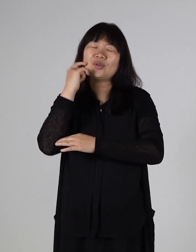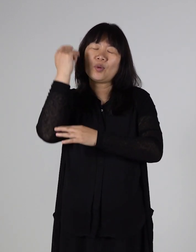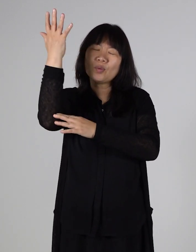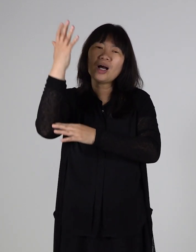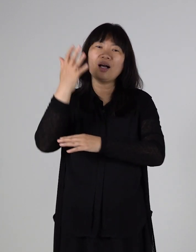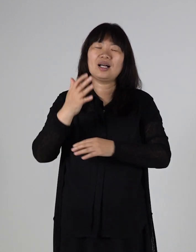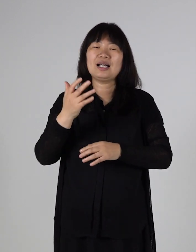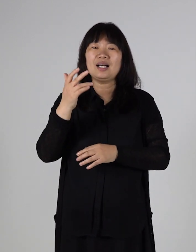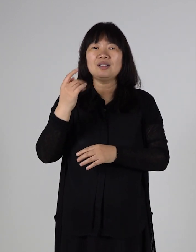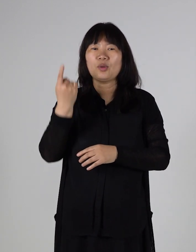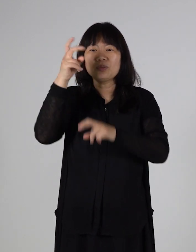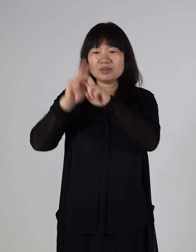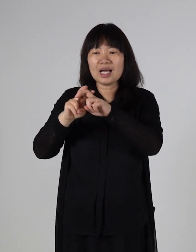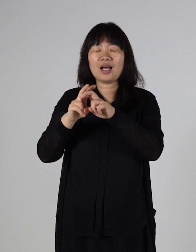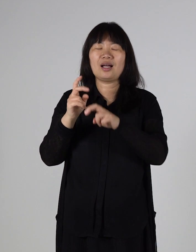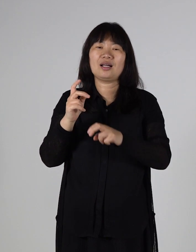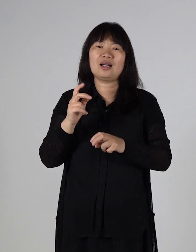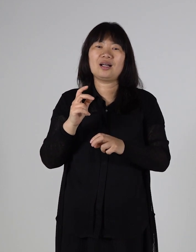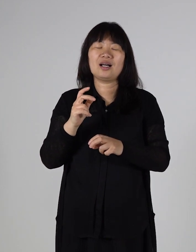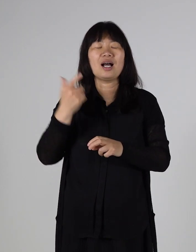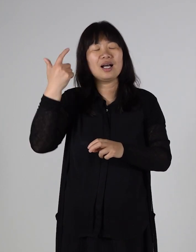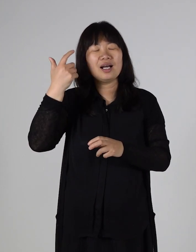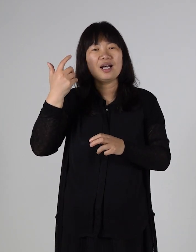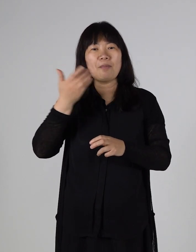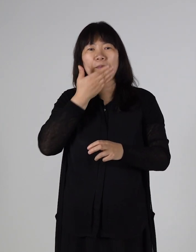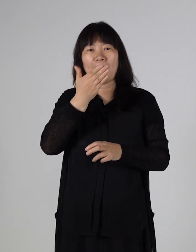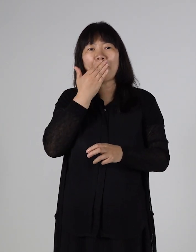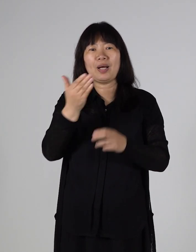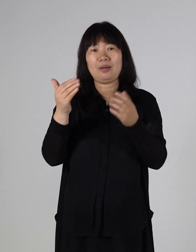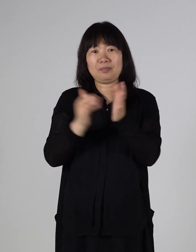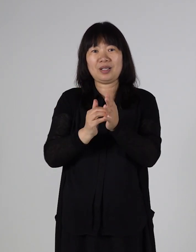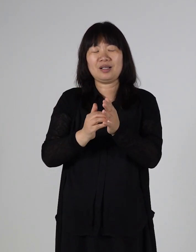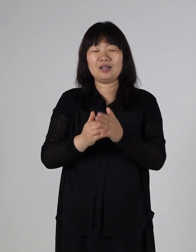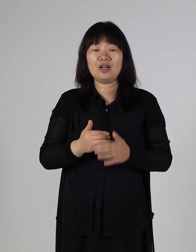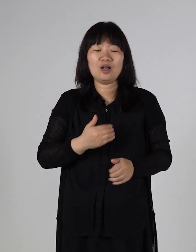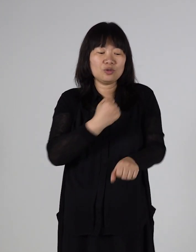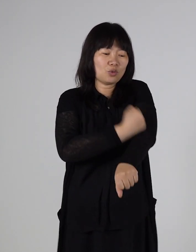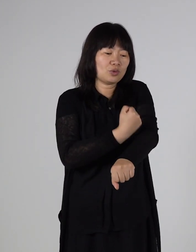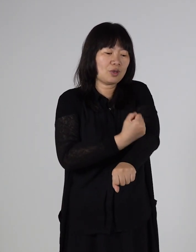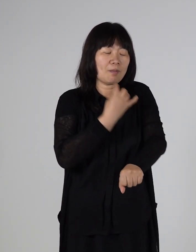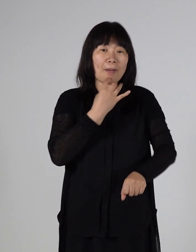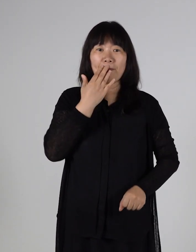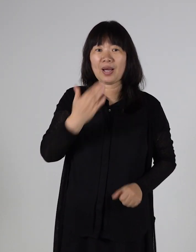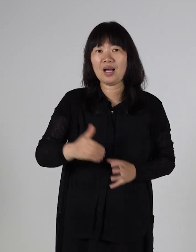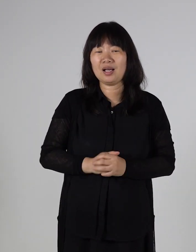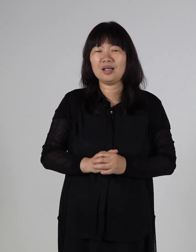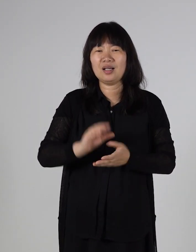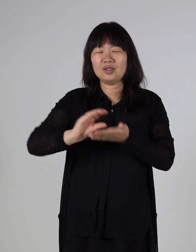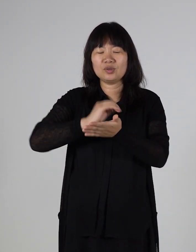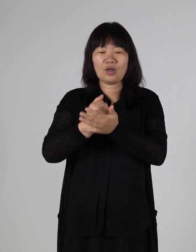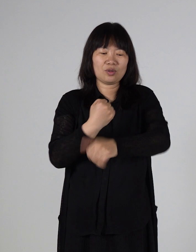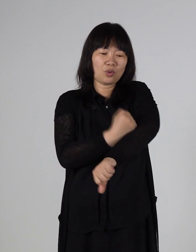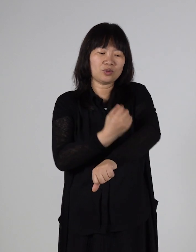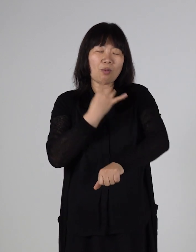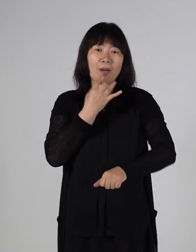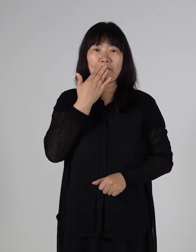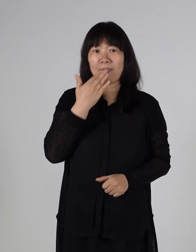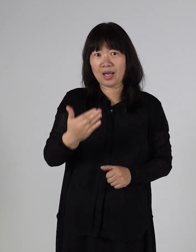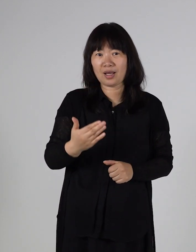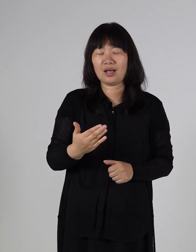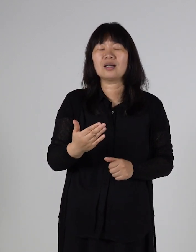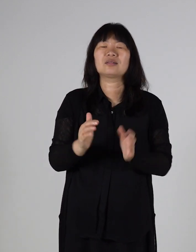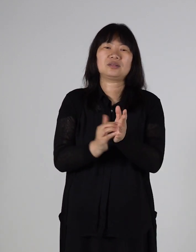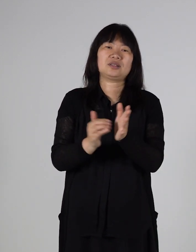여김을 받는다는 거예요. 이게 누구의 공로만이 가능한 겁니까? 그리스도의 공로만이 가능한